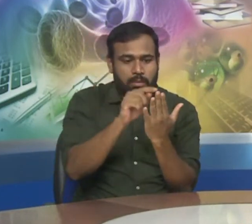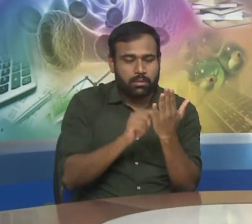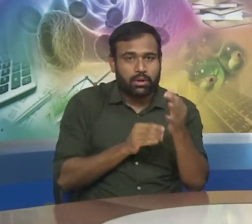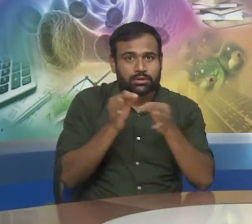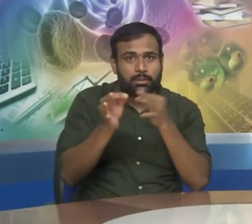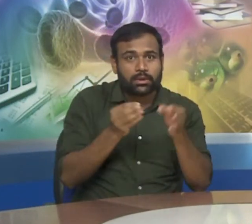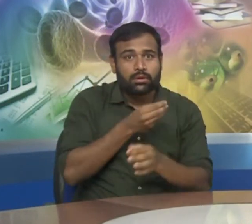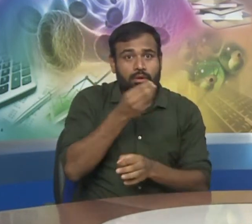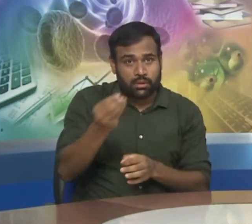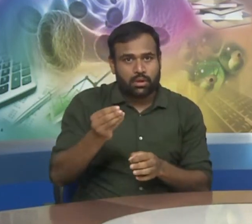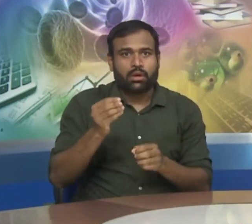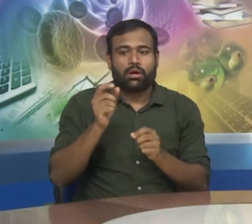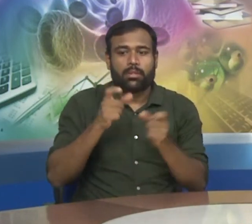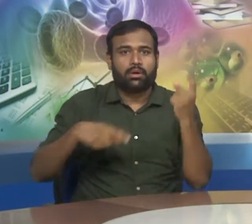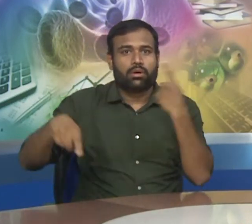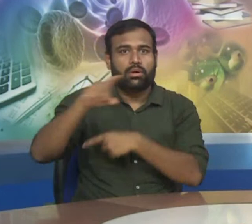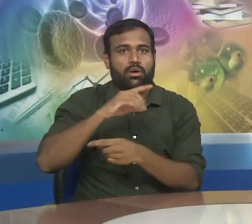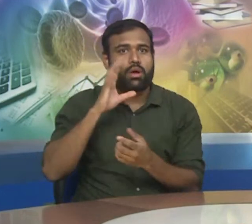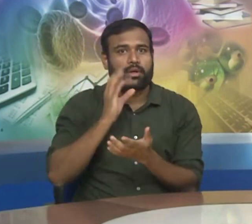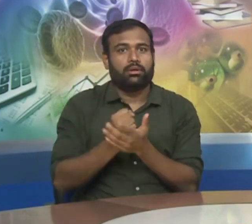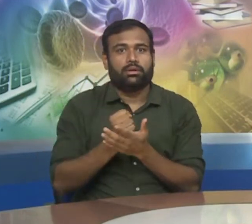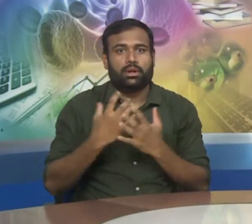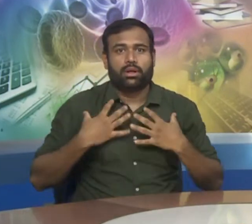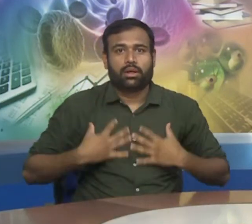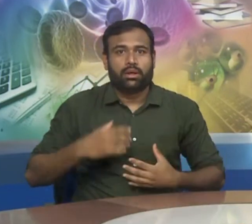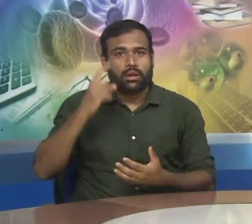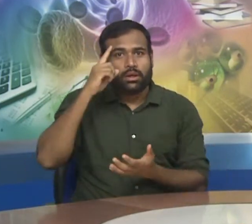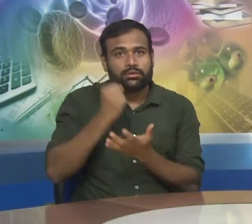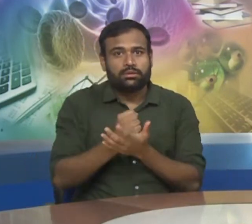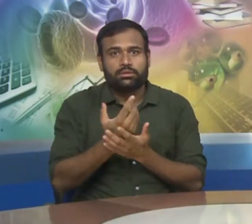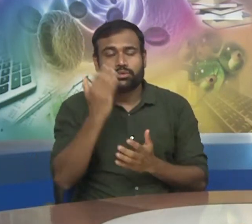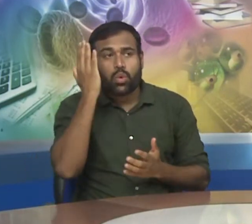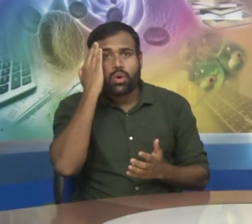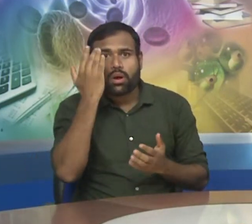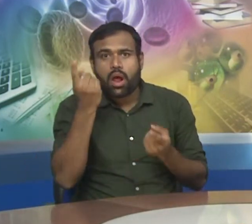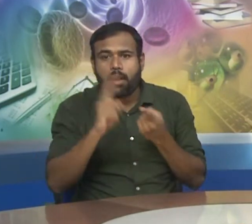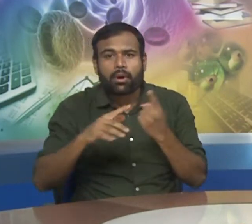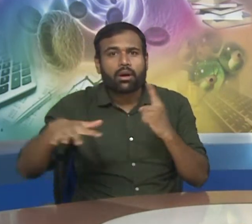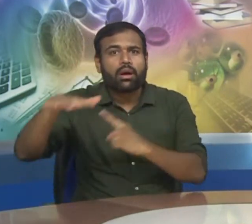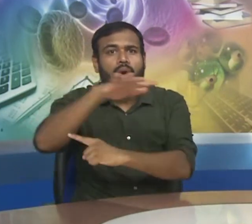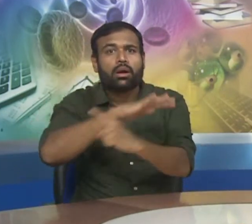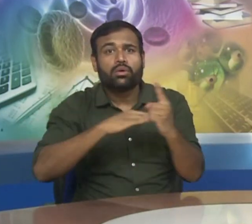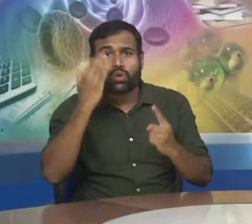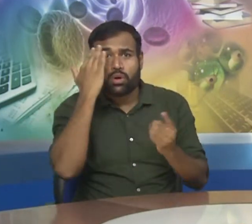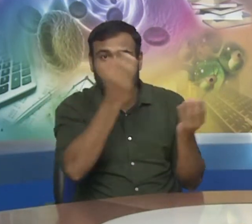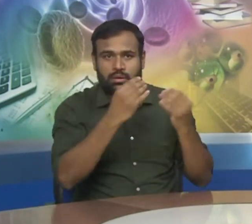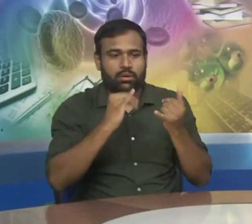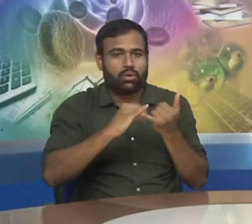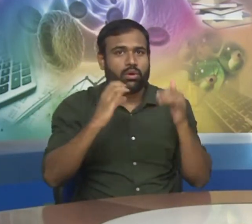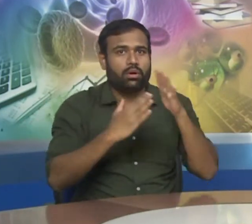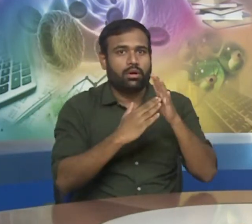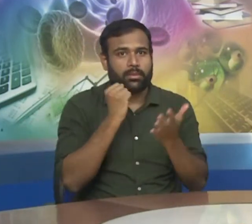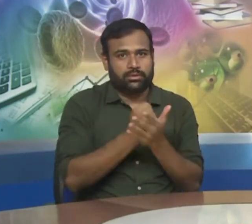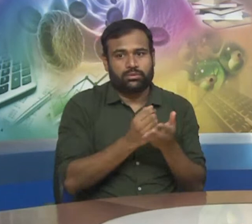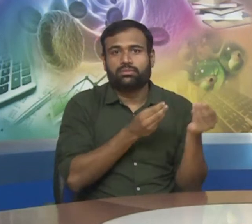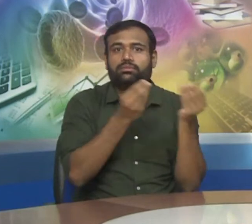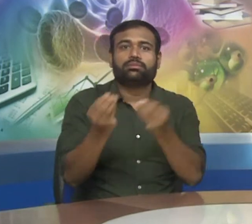So it is an important right, which is right to know, so that all can take